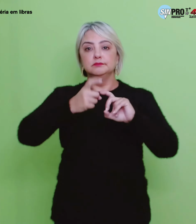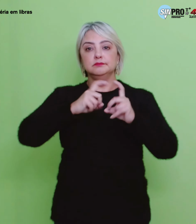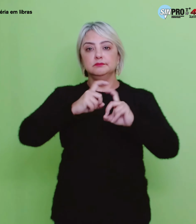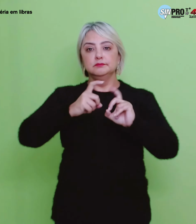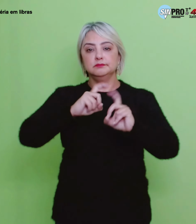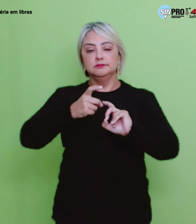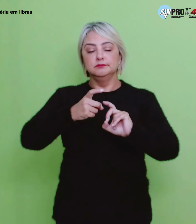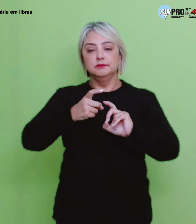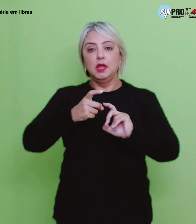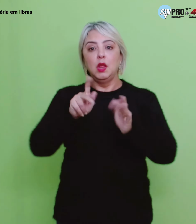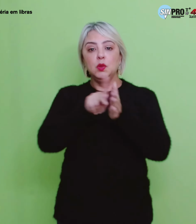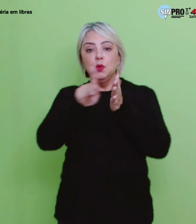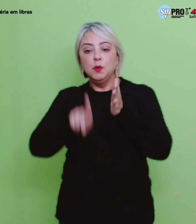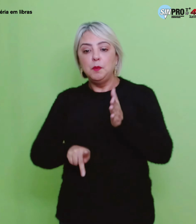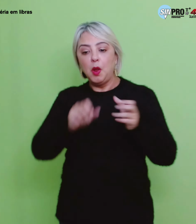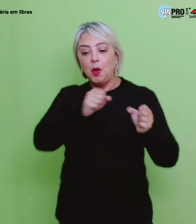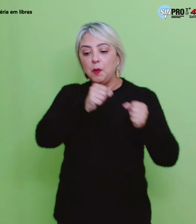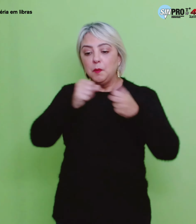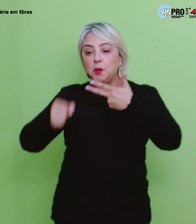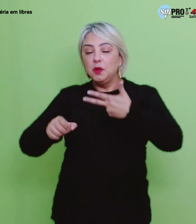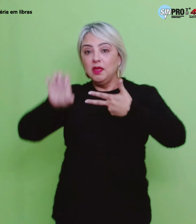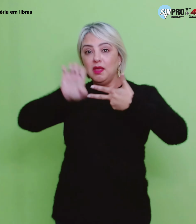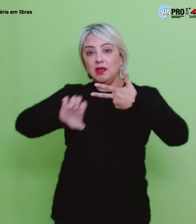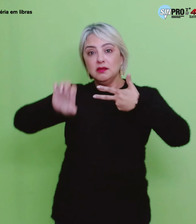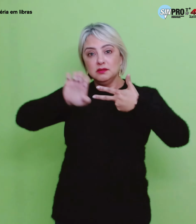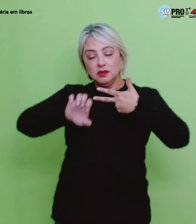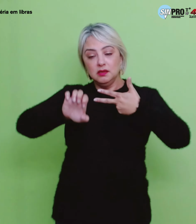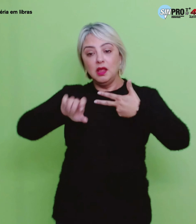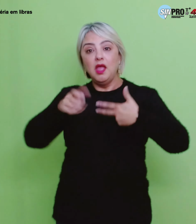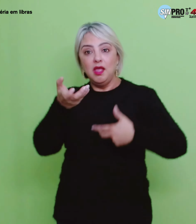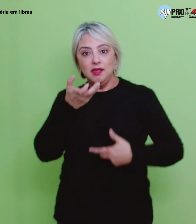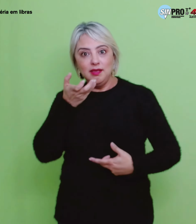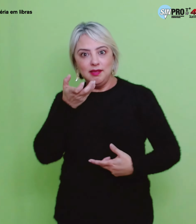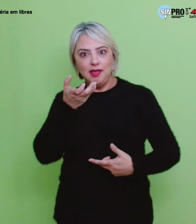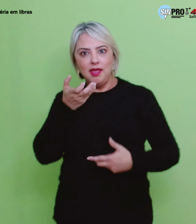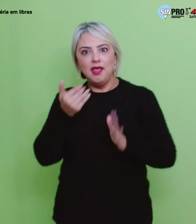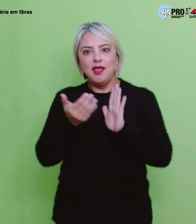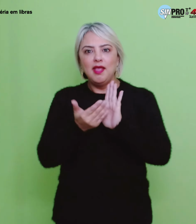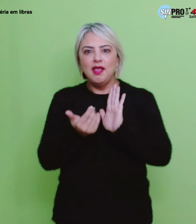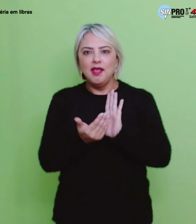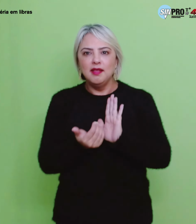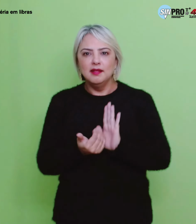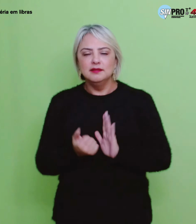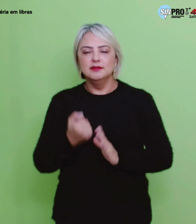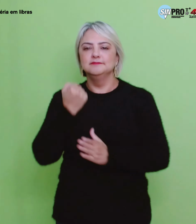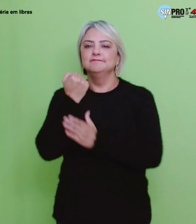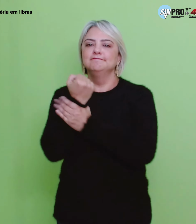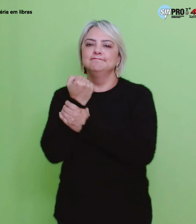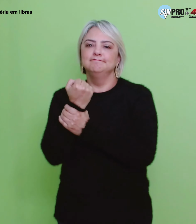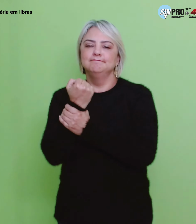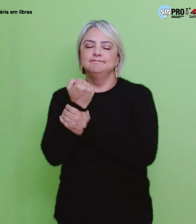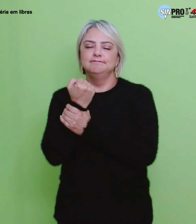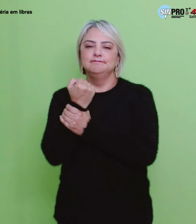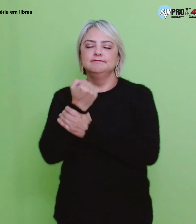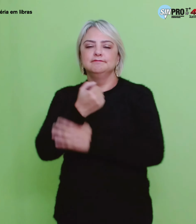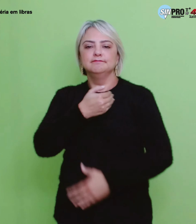reforma administrativa do próprio Poder Executivo, que pretende retirar a estabilidade